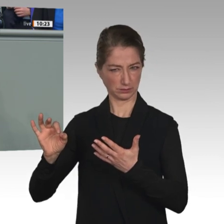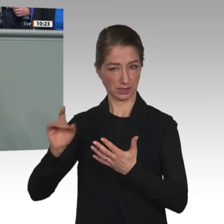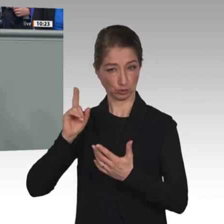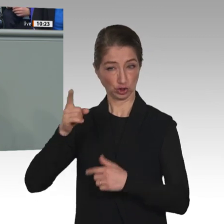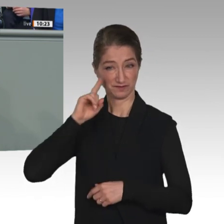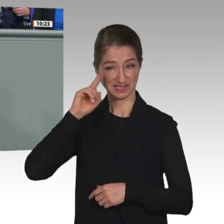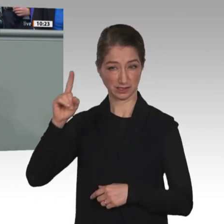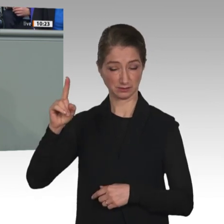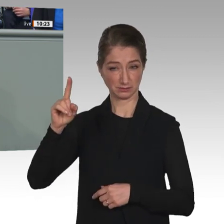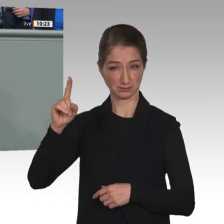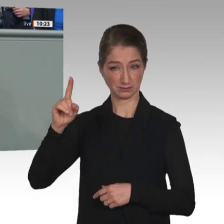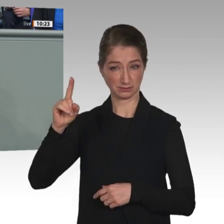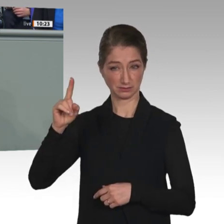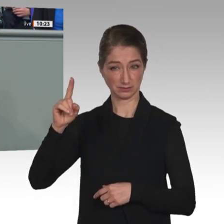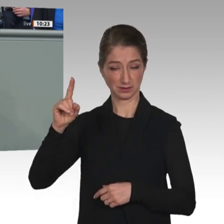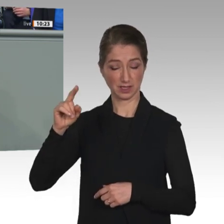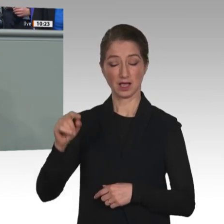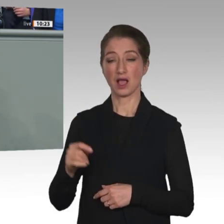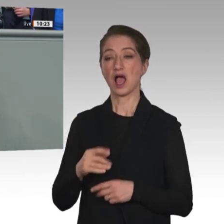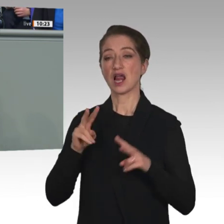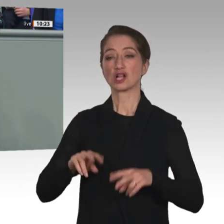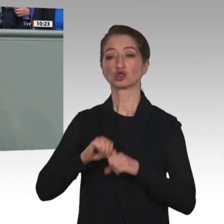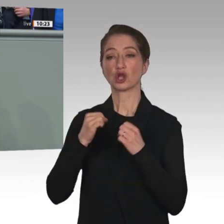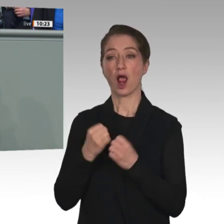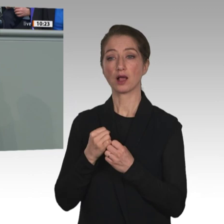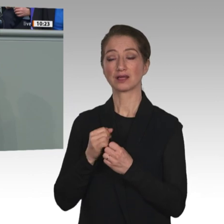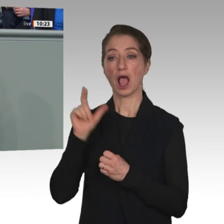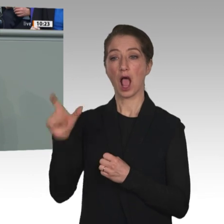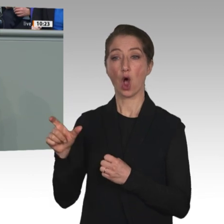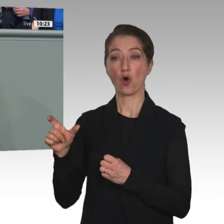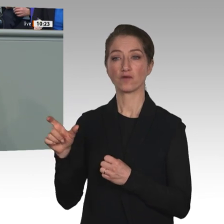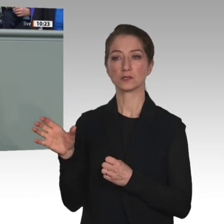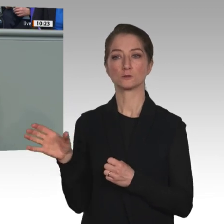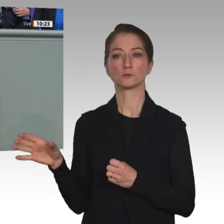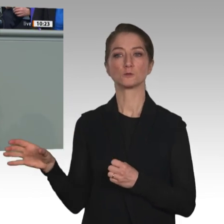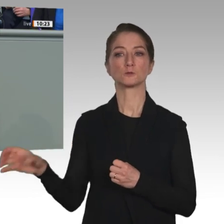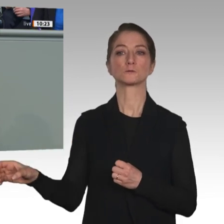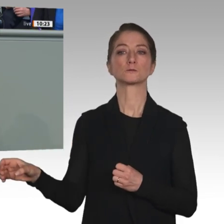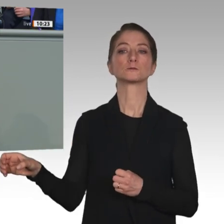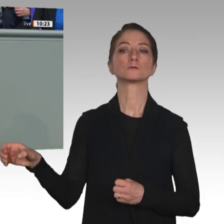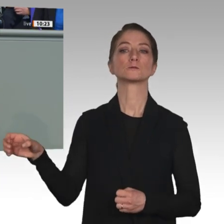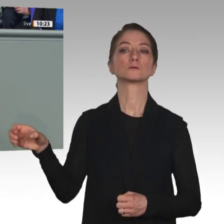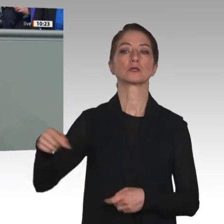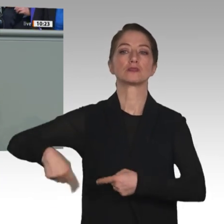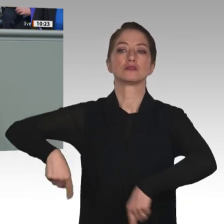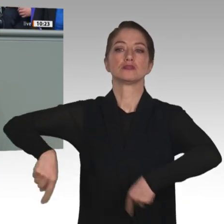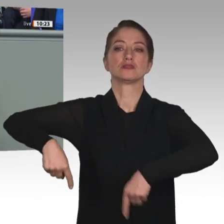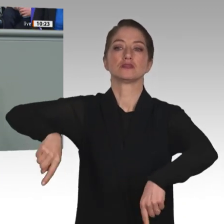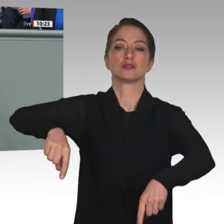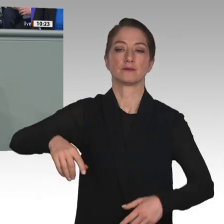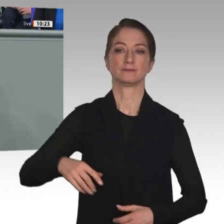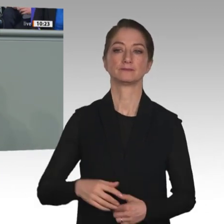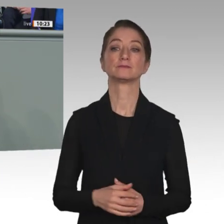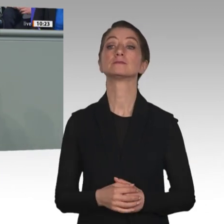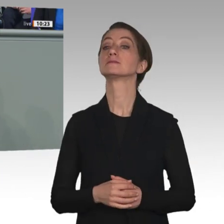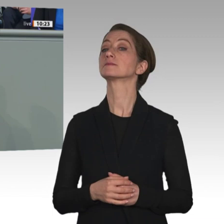des Rechtsstaates in ihrem Nacken haben. Das muss glasklar sein. Und es ist richtig, dass sich Wahrheit nicht